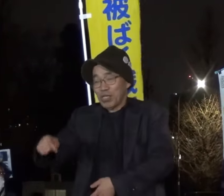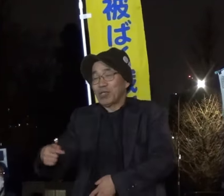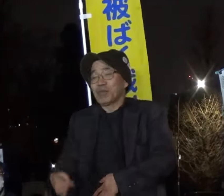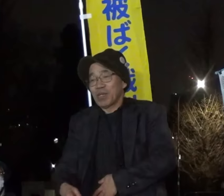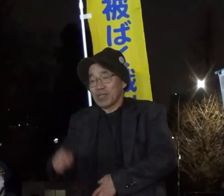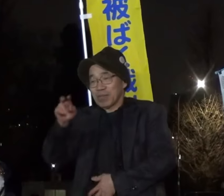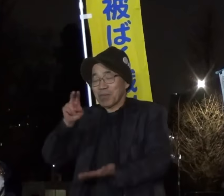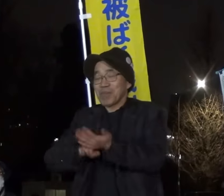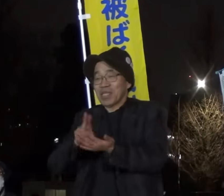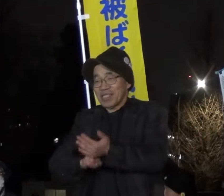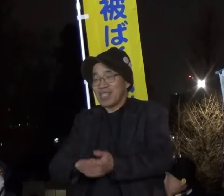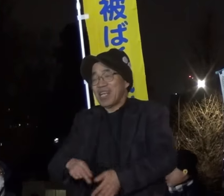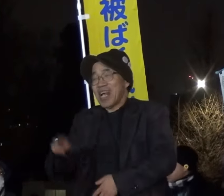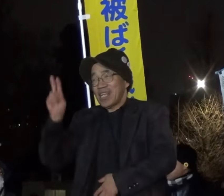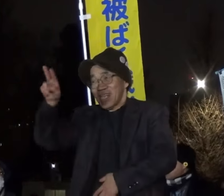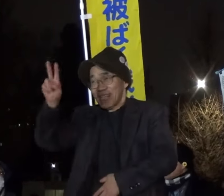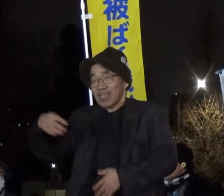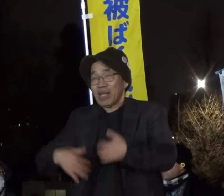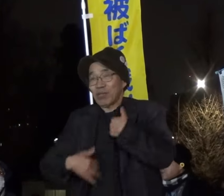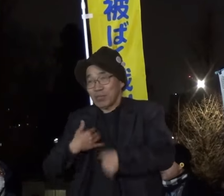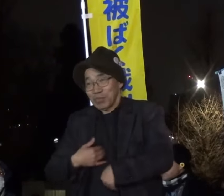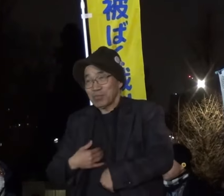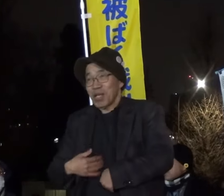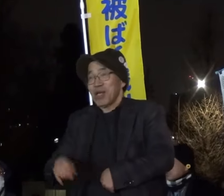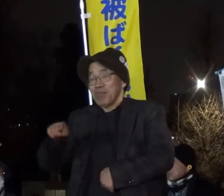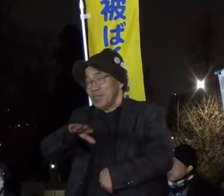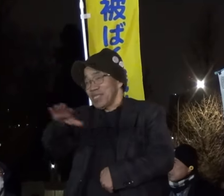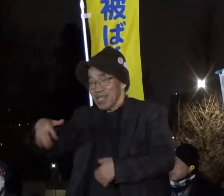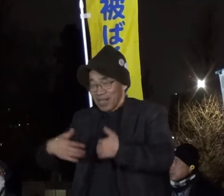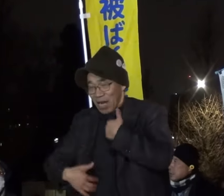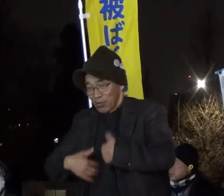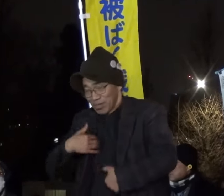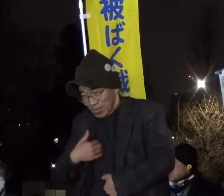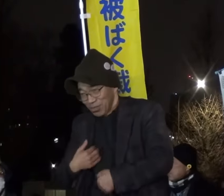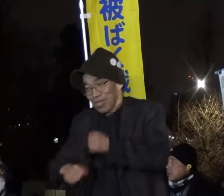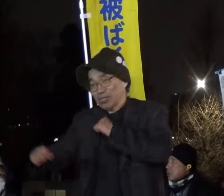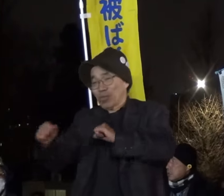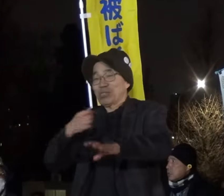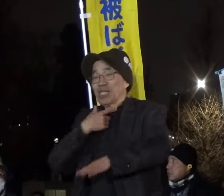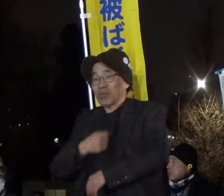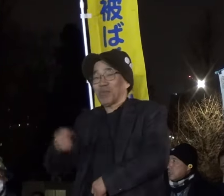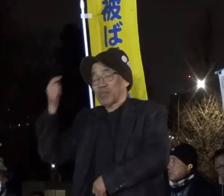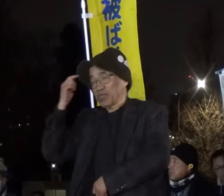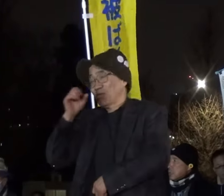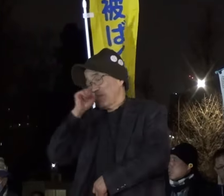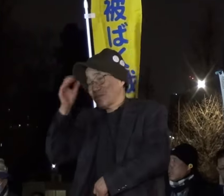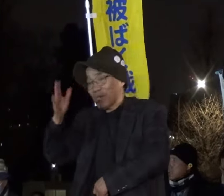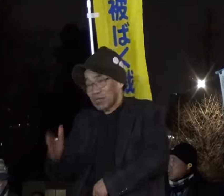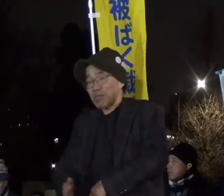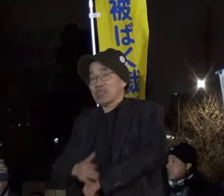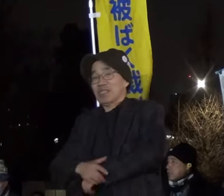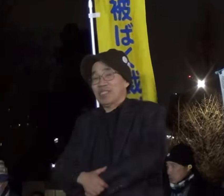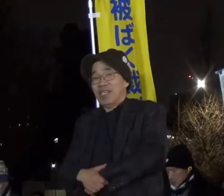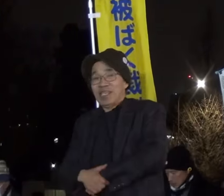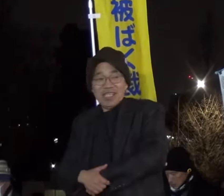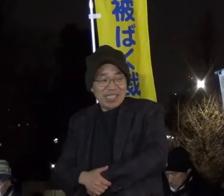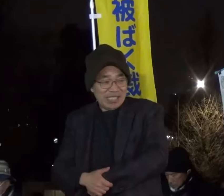い、 明後日楽しみに、みんなで楽しくやりたいと思います、 はい、 ぜひよろしくお願いします。 ありがとうございます